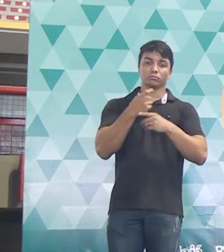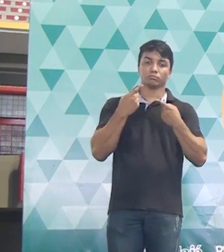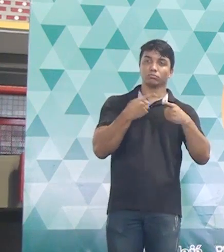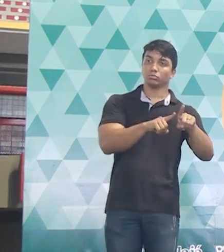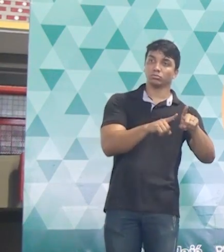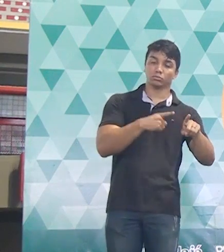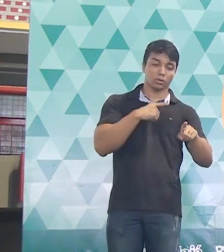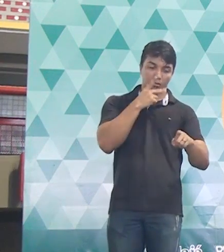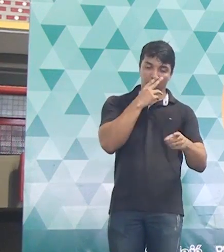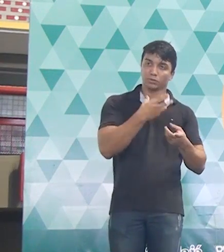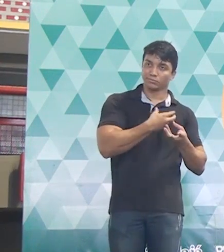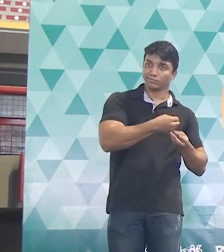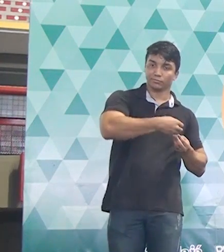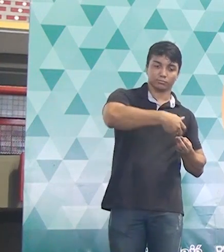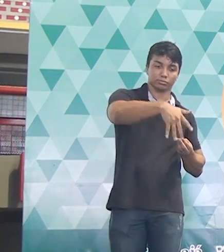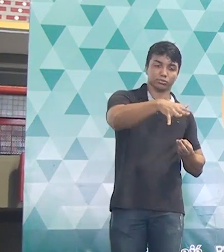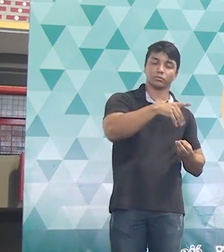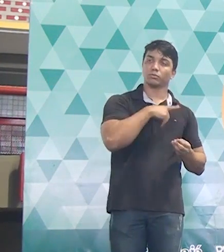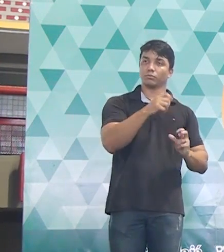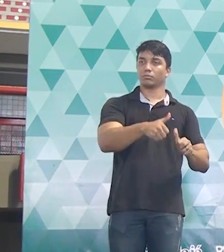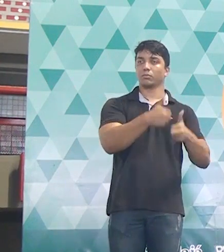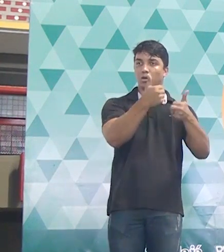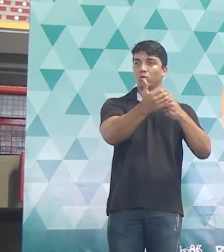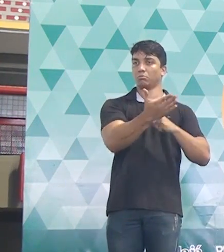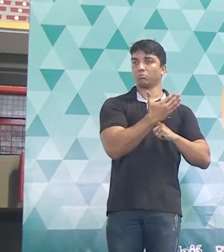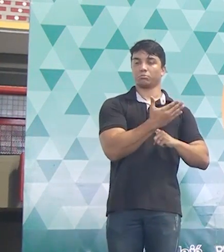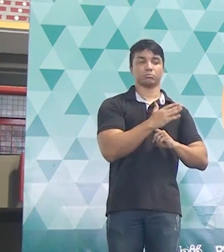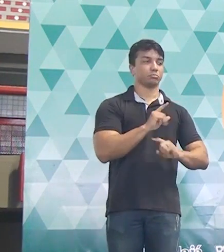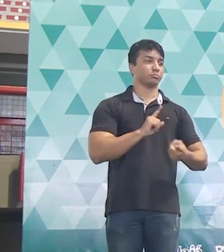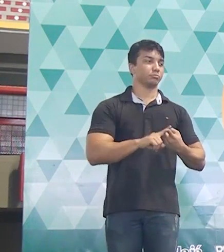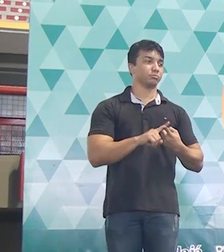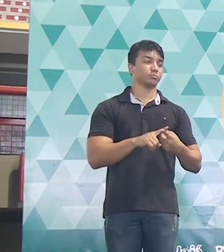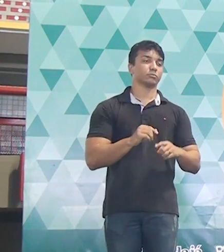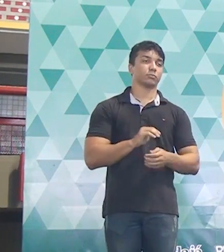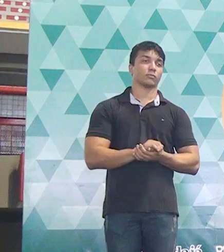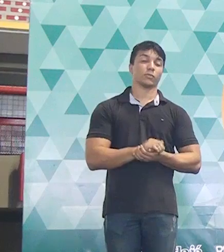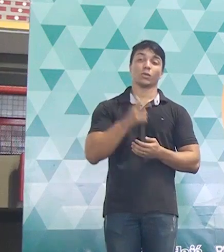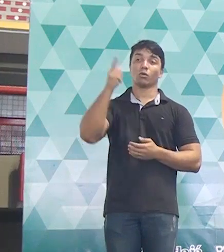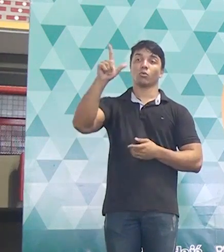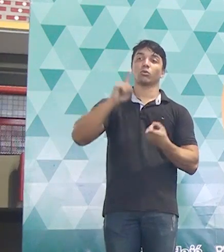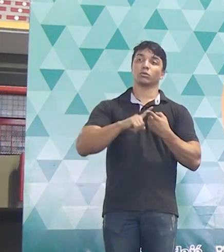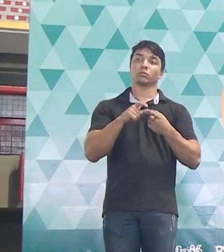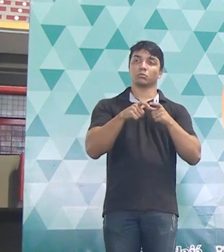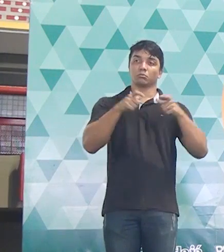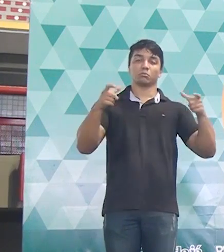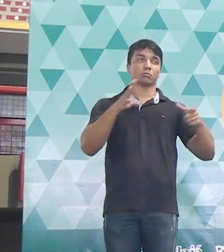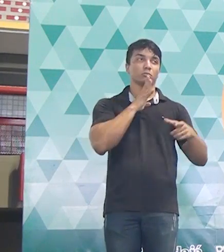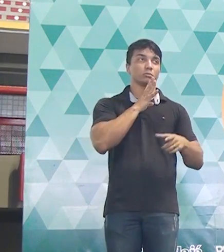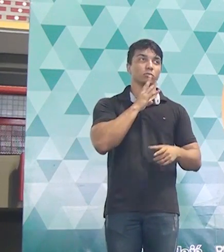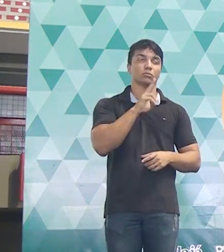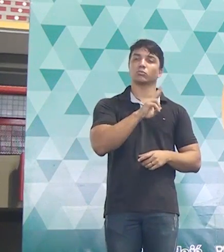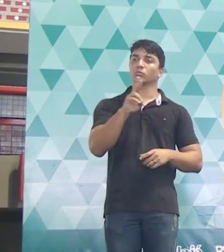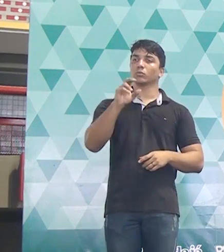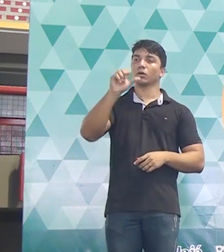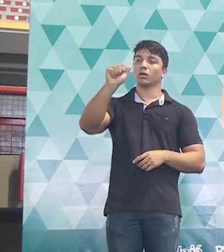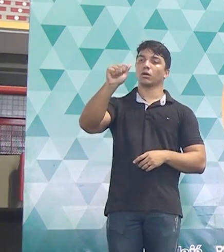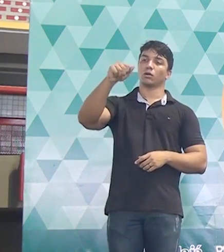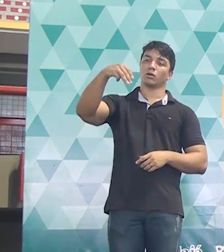cal hidratada é uma das melhores. Outra base importante conhecida no dia a dia,